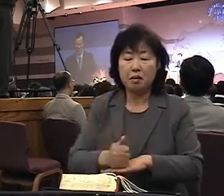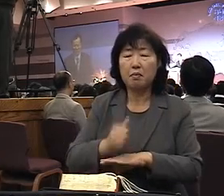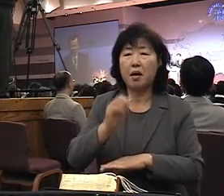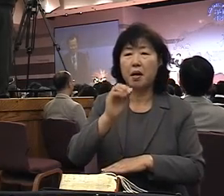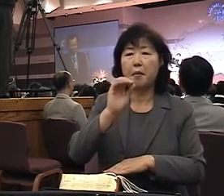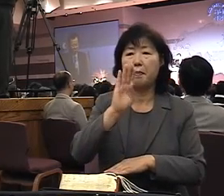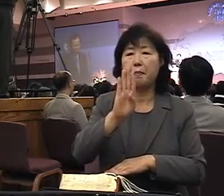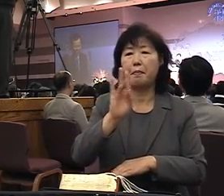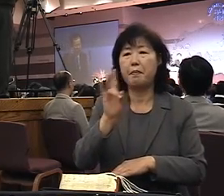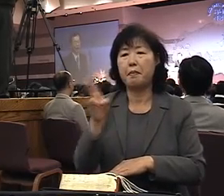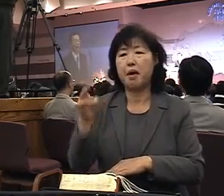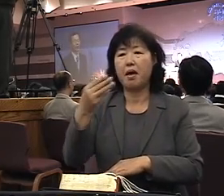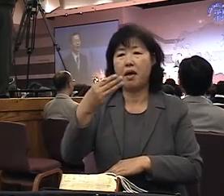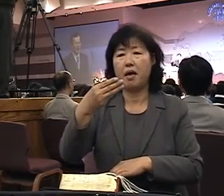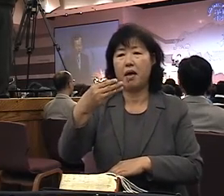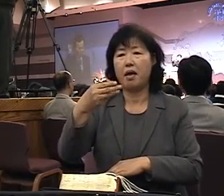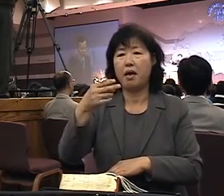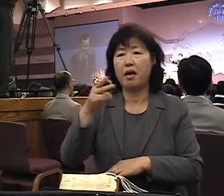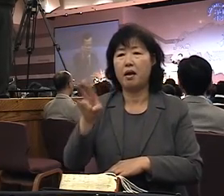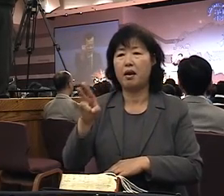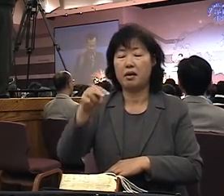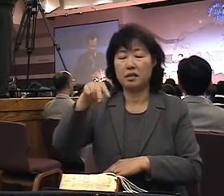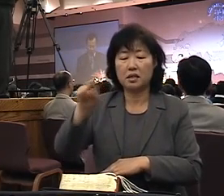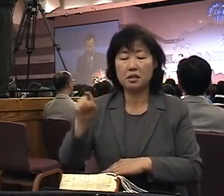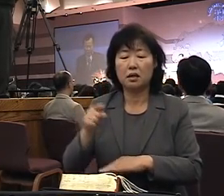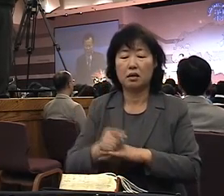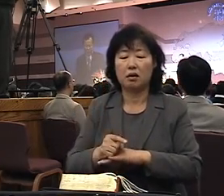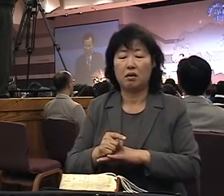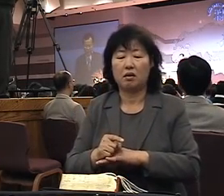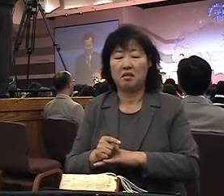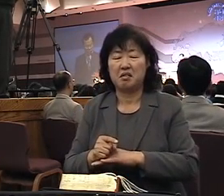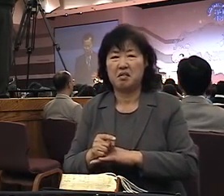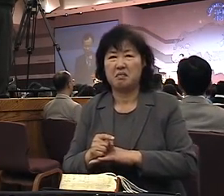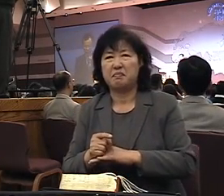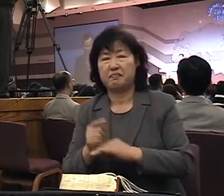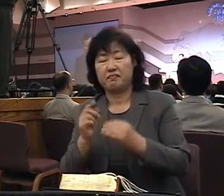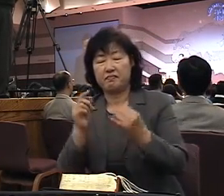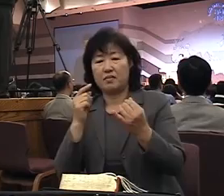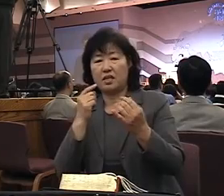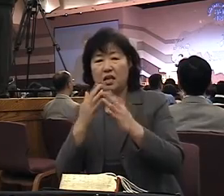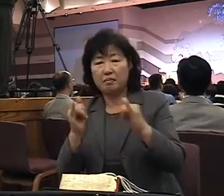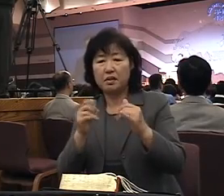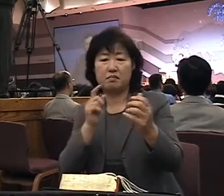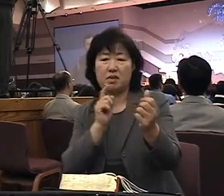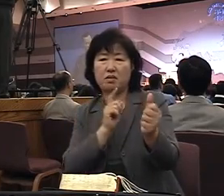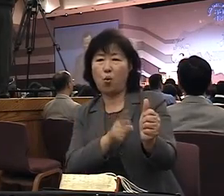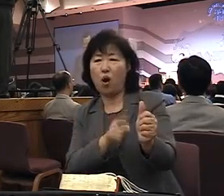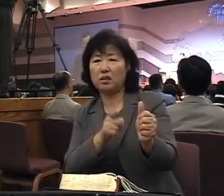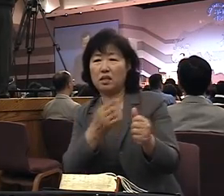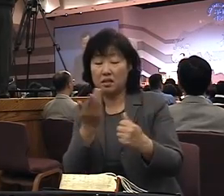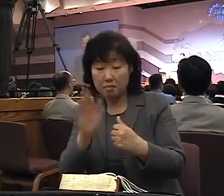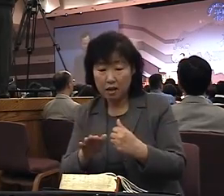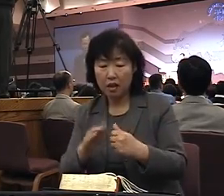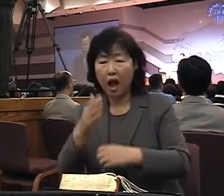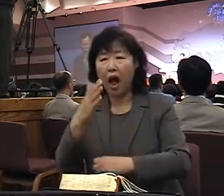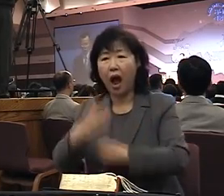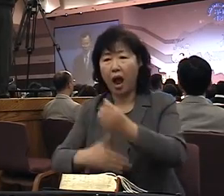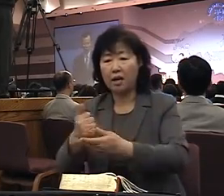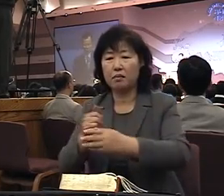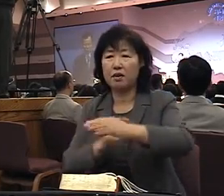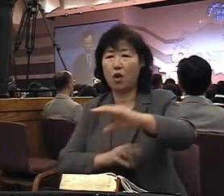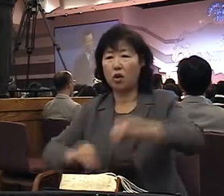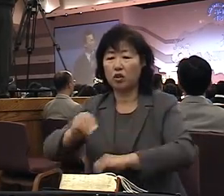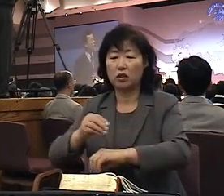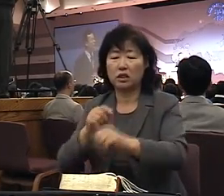가리켜 세상 사람들은 화의 자녀다, 비극의 자녀라고 손가락질하지만 그러나 하나님은 그 상황의 사이클을 역전시키십니다.